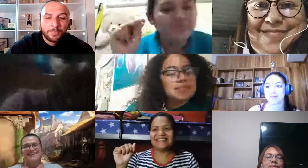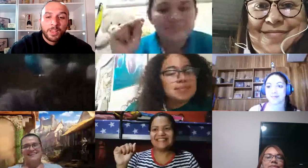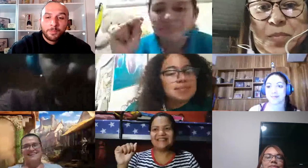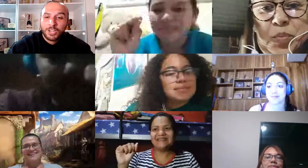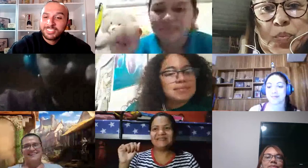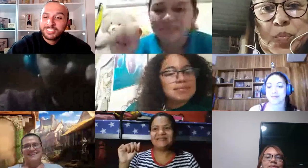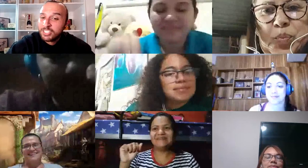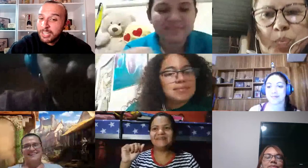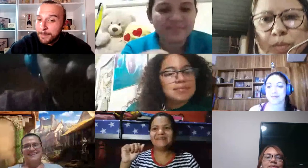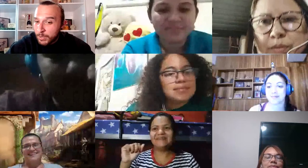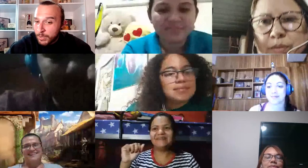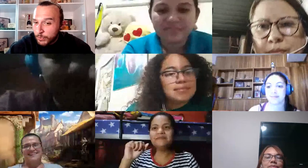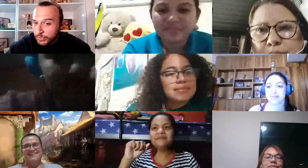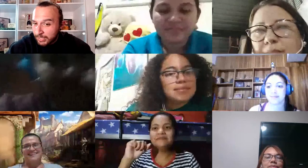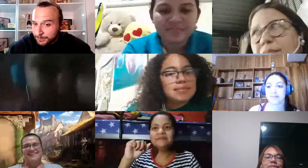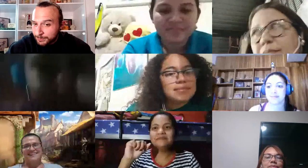Voy a hacer otra pregunta.